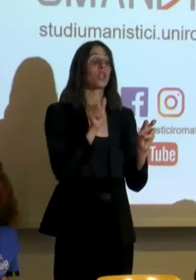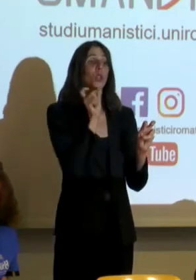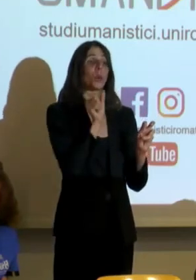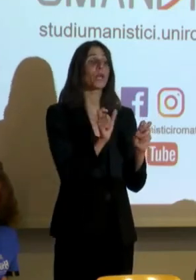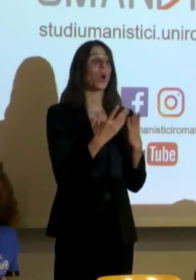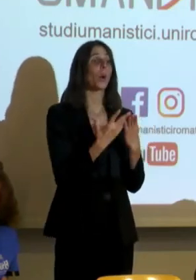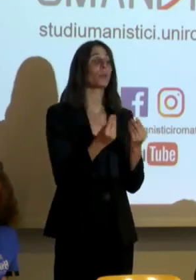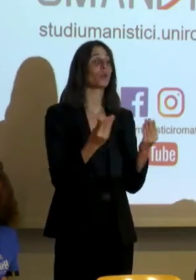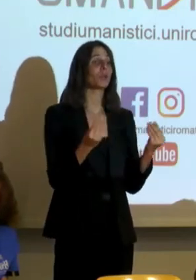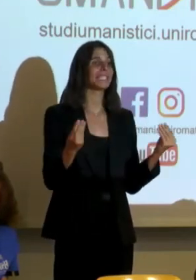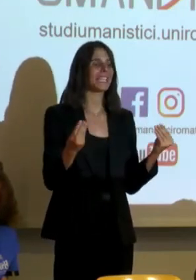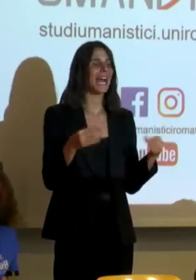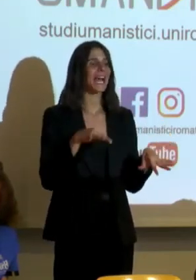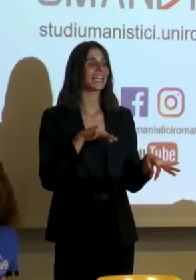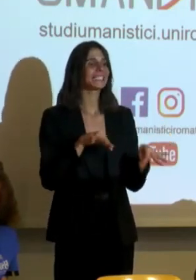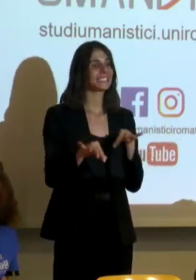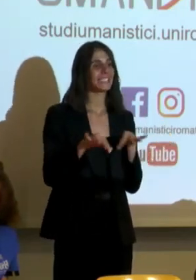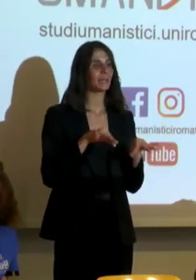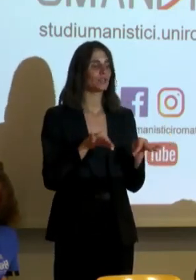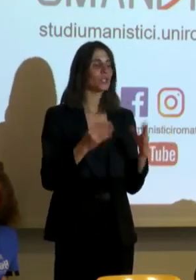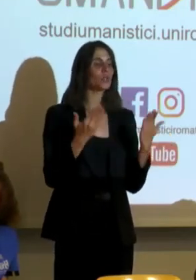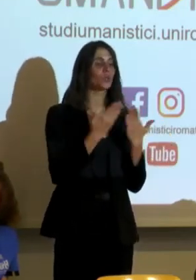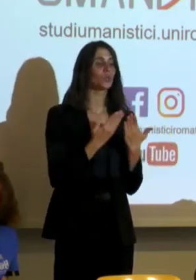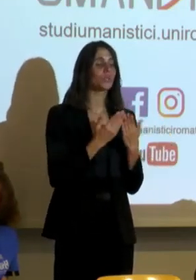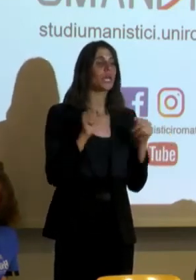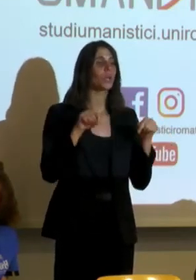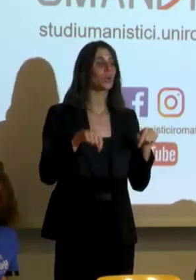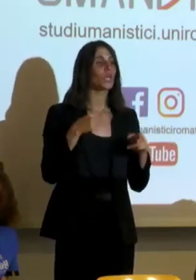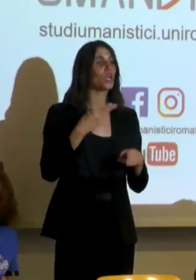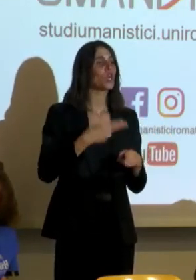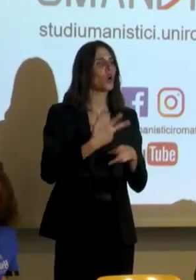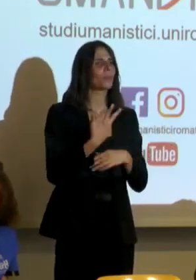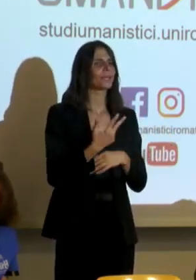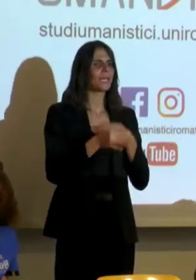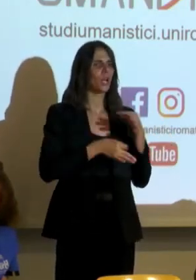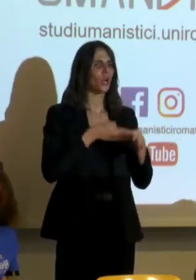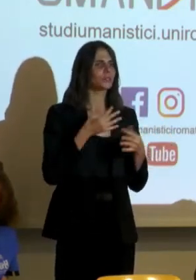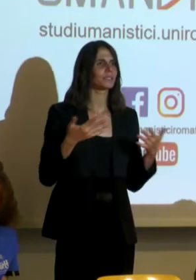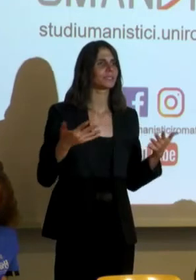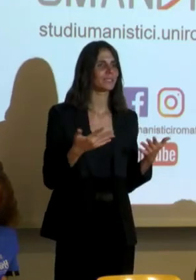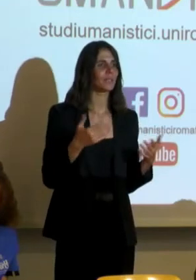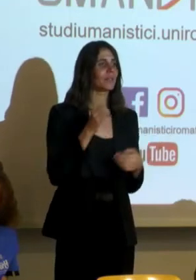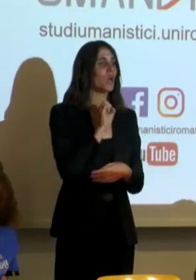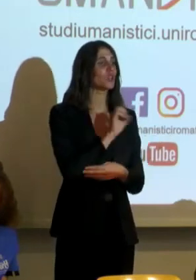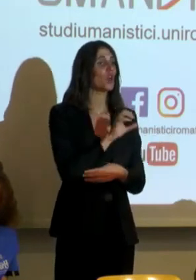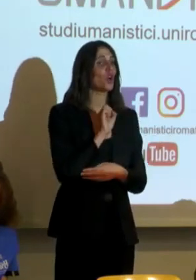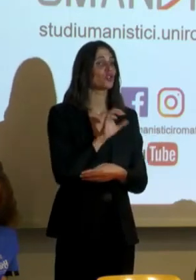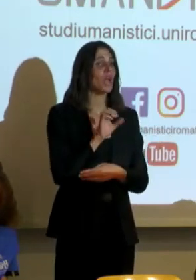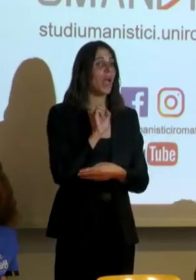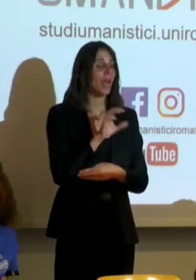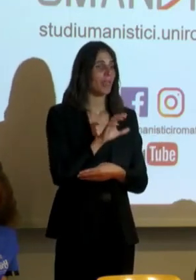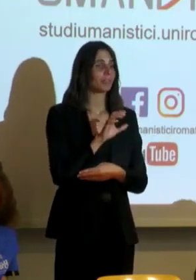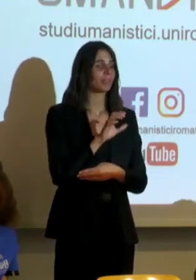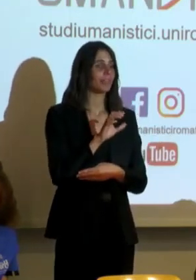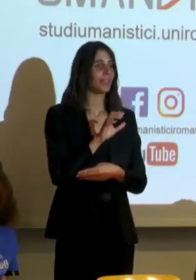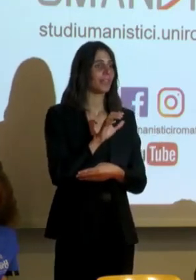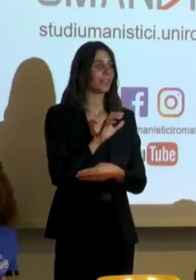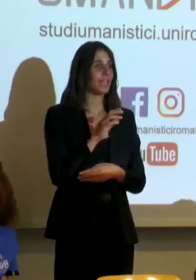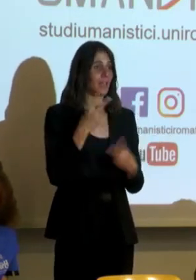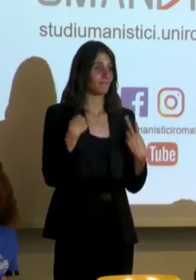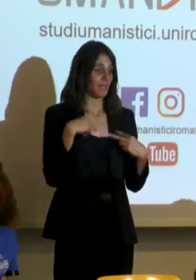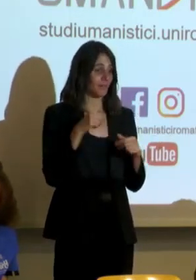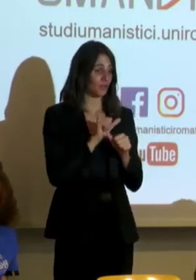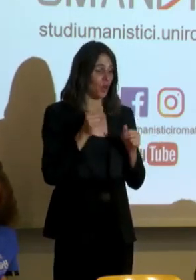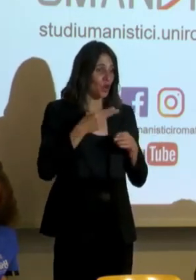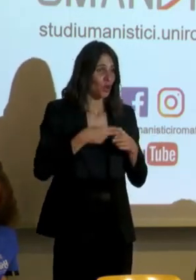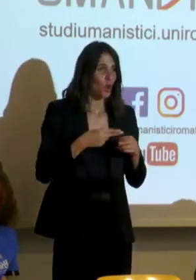anche di dinamicità: studiare a Roma 3 significa avere dei professori che arrivano non soltanto da Roma, per quanto ci